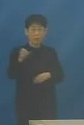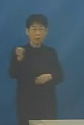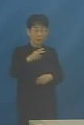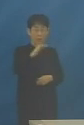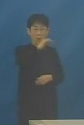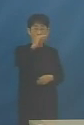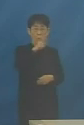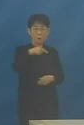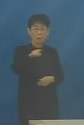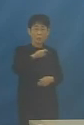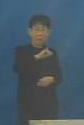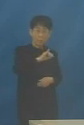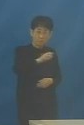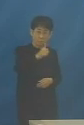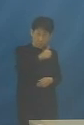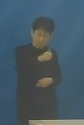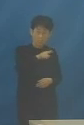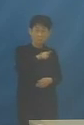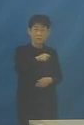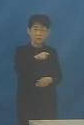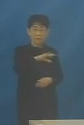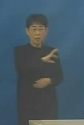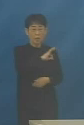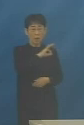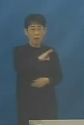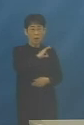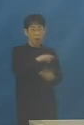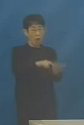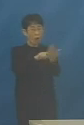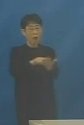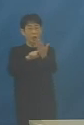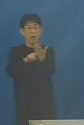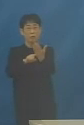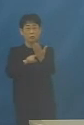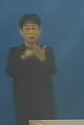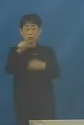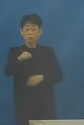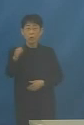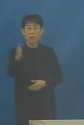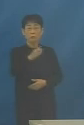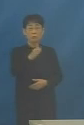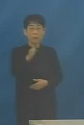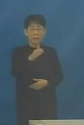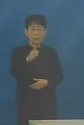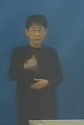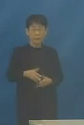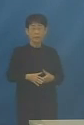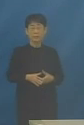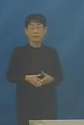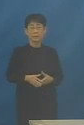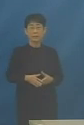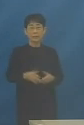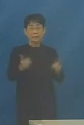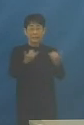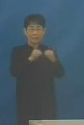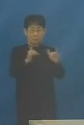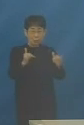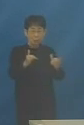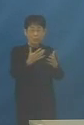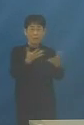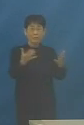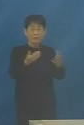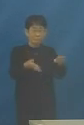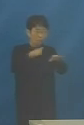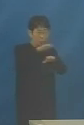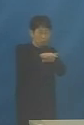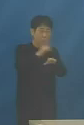かですねまあ色と名前が出ているようでありますがそれぐらいやっぱりいろんな a 方にあのかぶせ